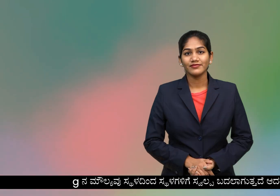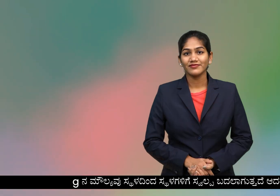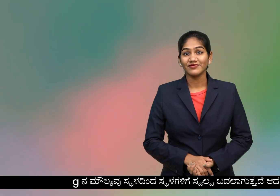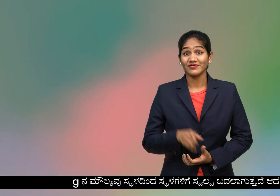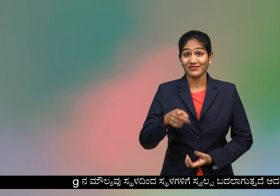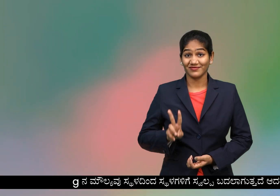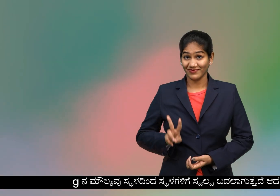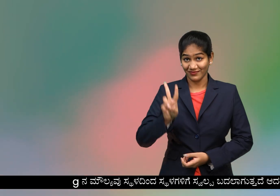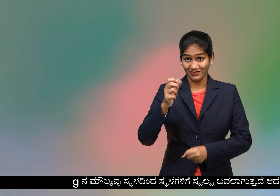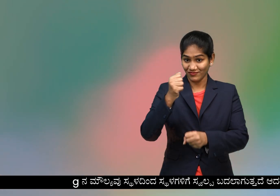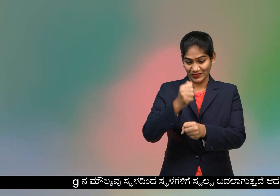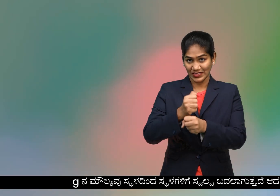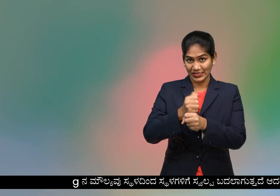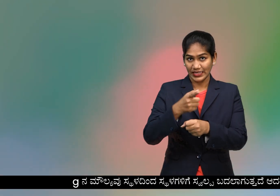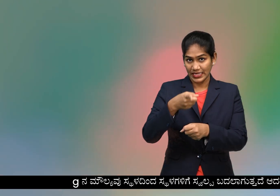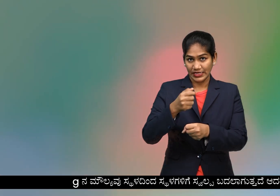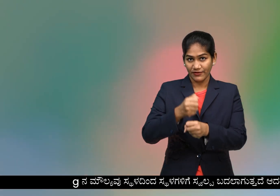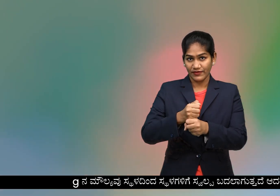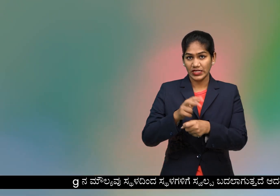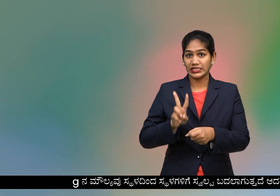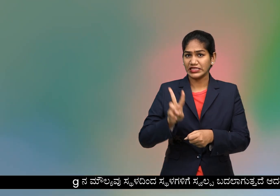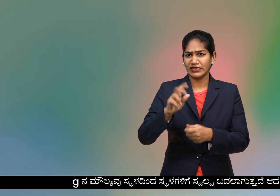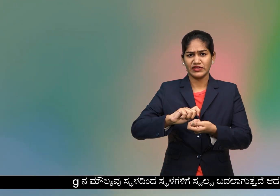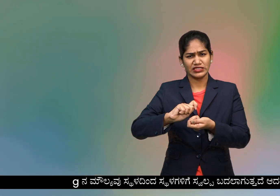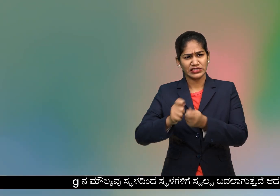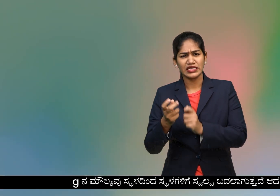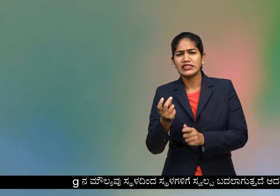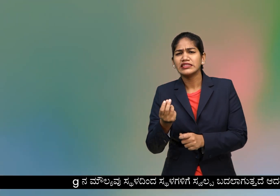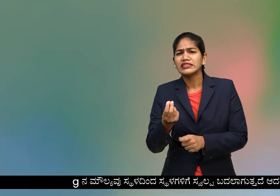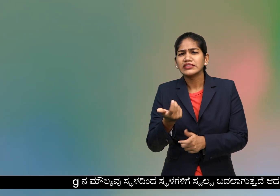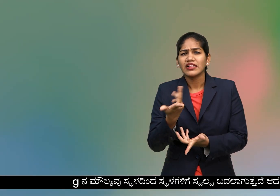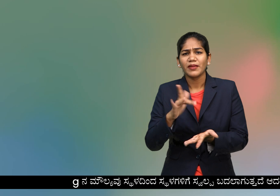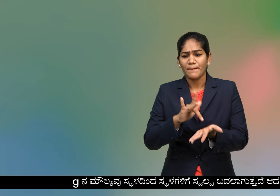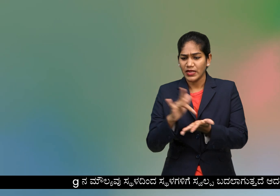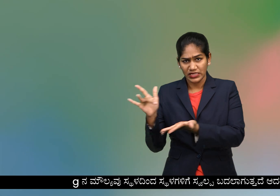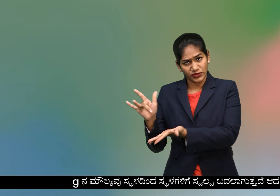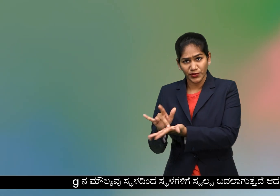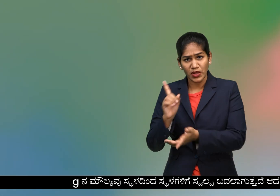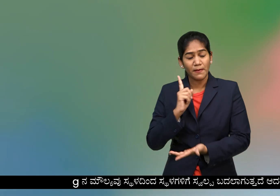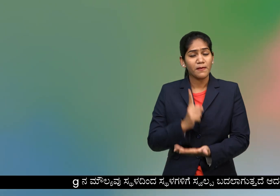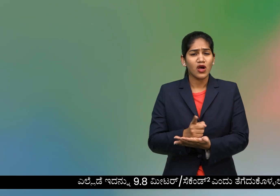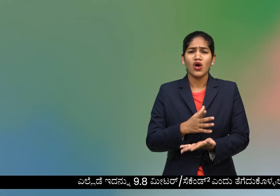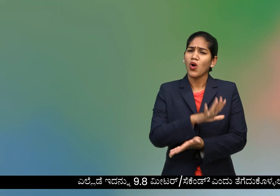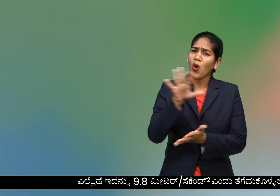g ನ ಮೌಲ್ಯವು ಸ್ಥಳದಿಂದ ಸ್ಥಳಕ್ಕೆ ಸ್ವಲ್ಪ ಬದಲಾಗುತ್ತದೆ, ಆದರೆ ಬಹುತೇಕ ಎಲ್ಲೆಡೆ